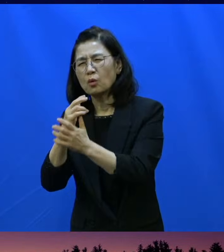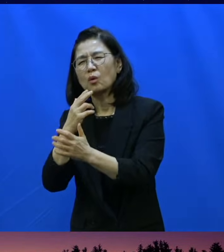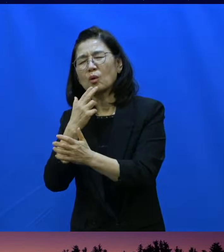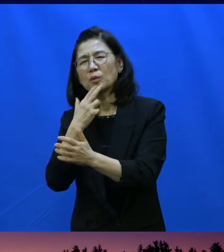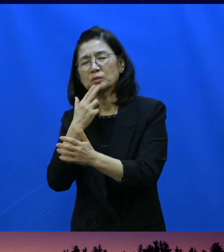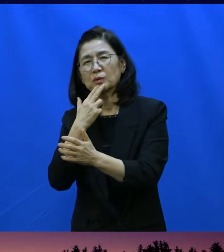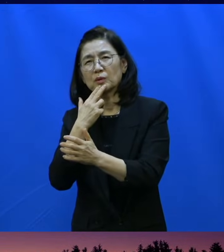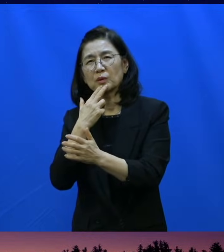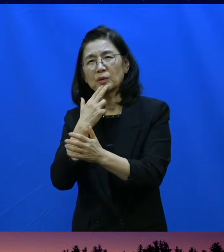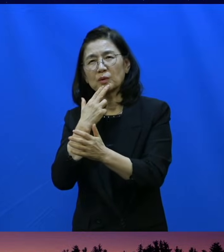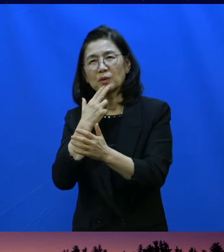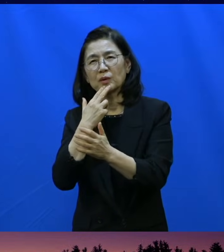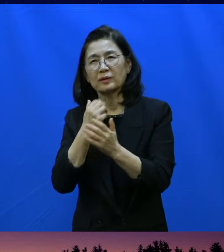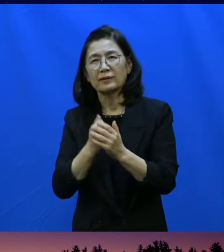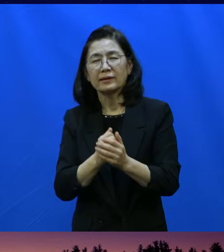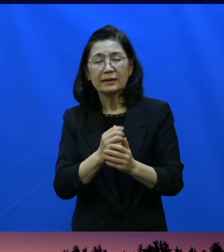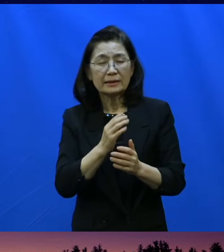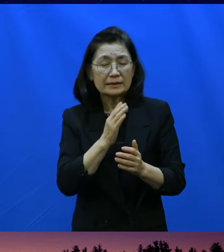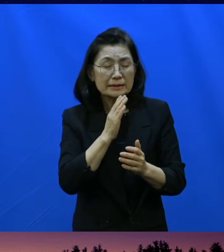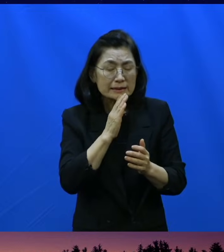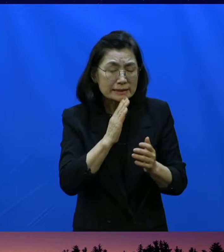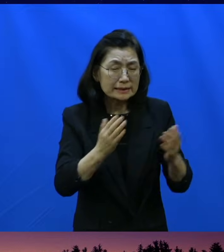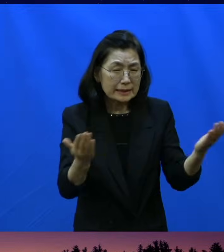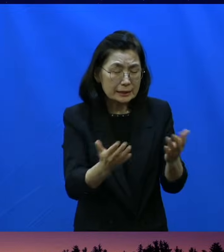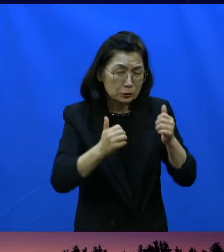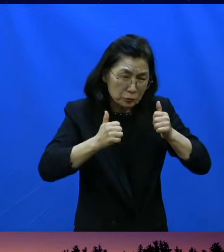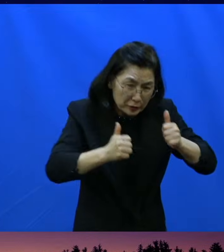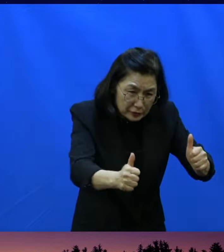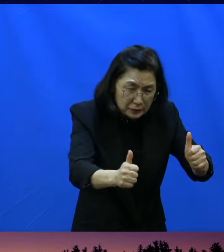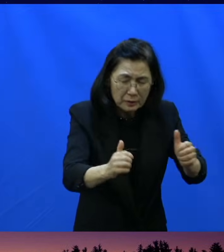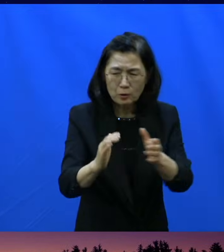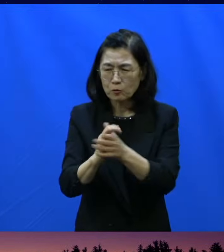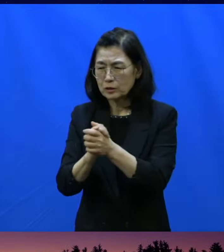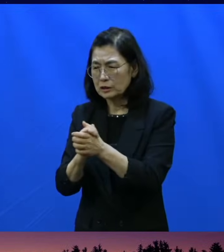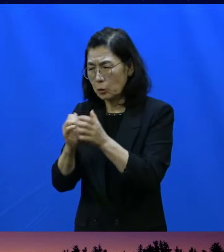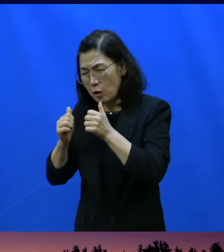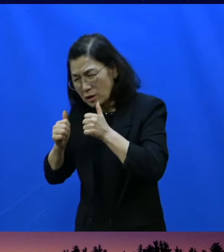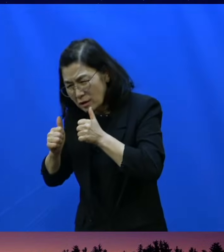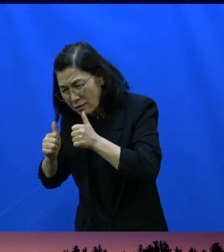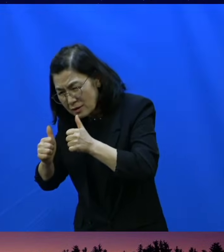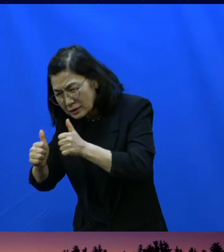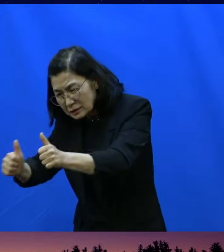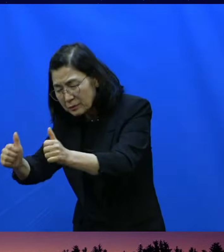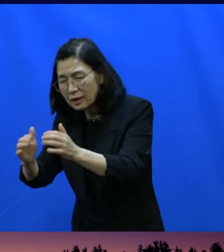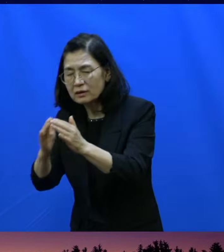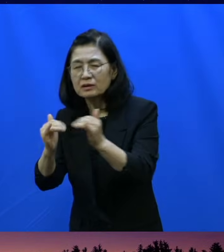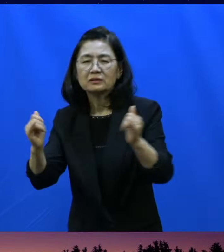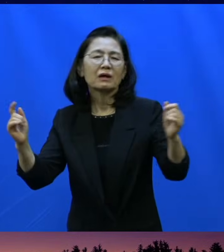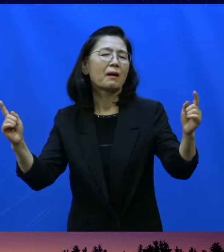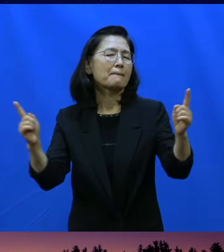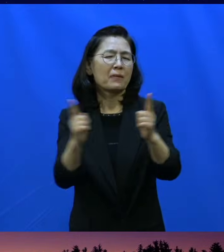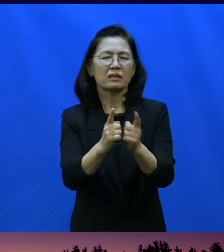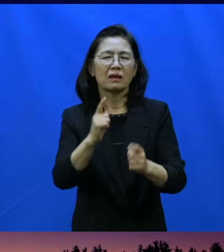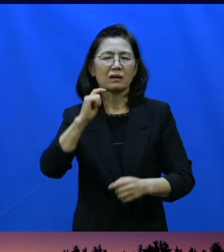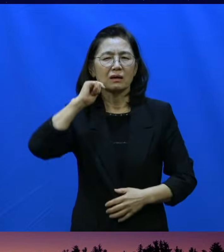진짜 열심히 하면서 기도도 열심히 하는 사람 만나기 쉽지 않아요. 쉽지 않아요.